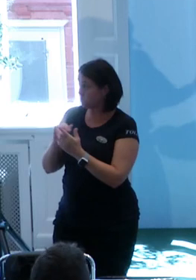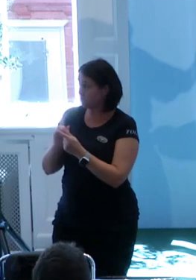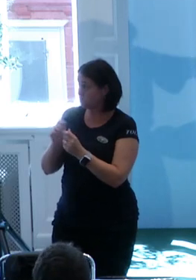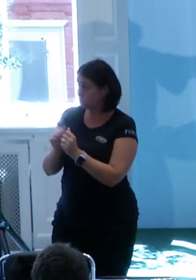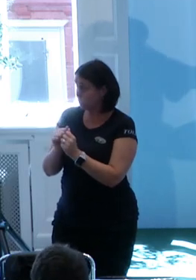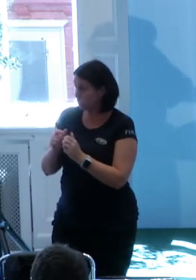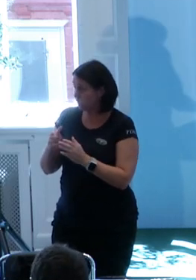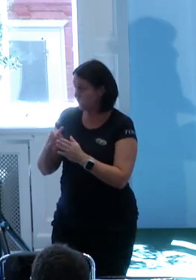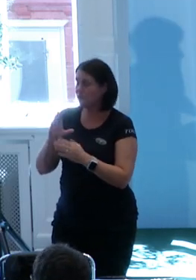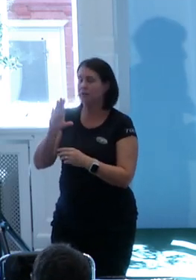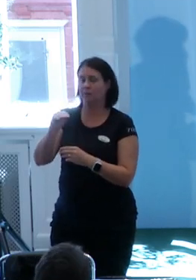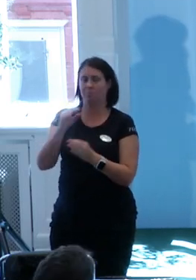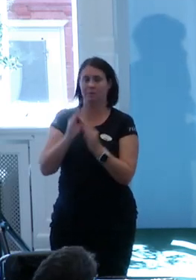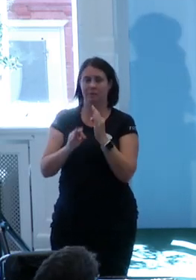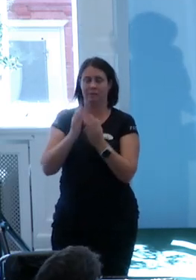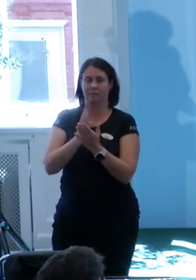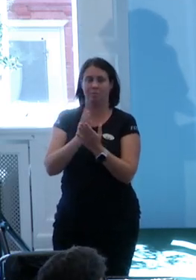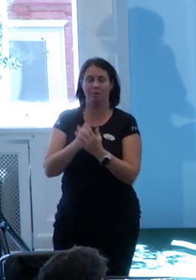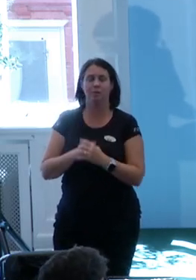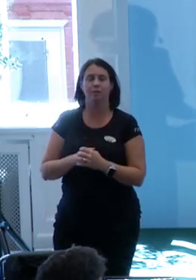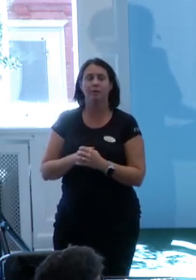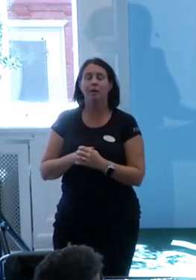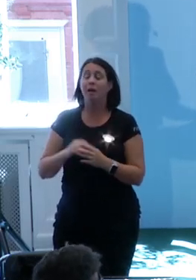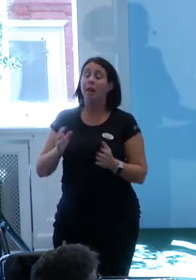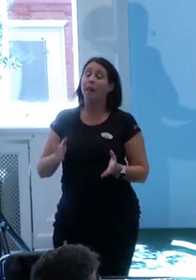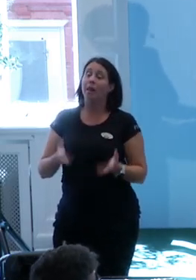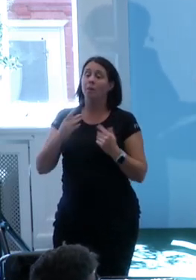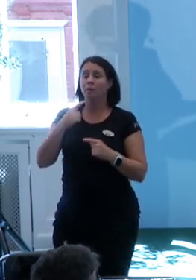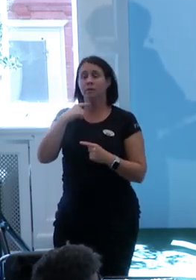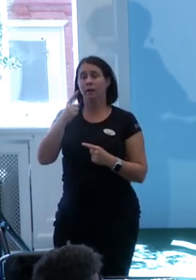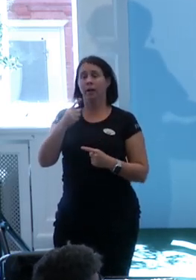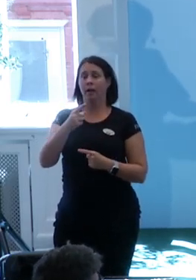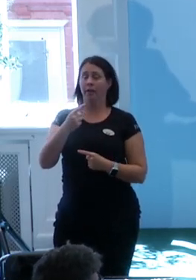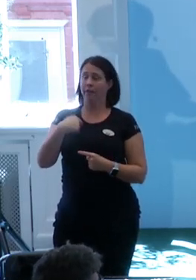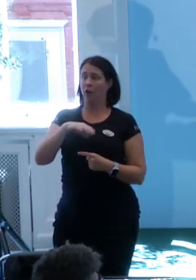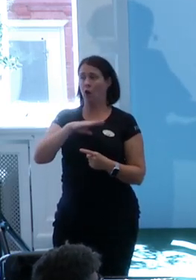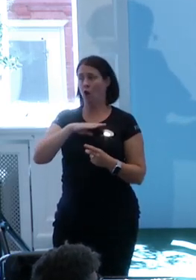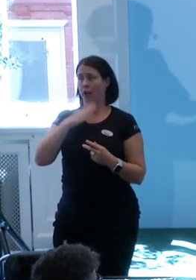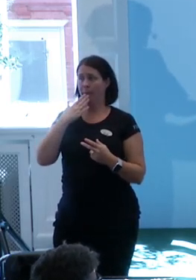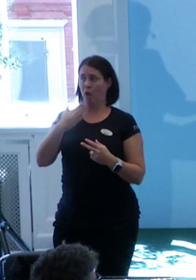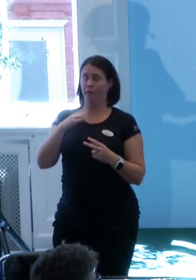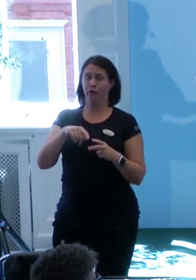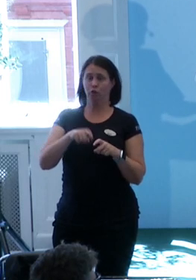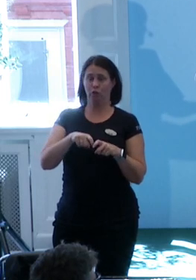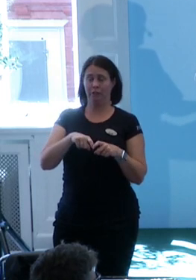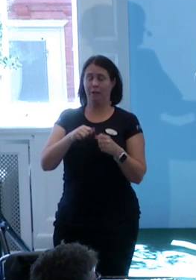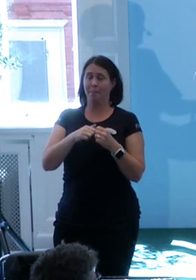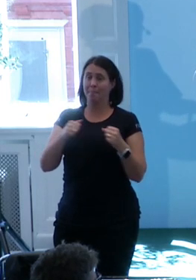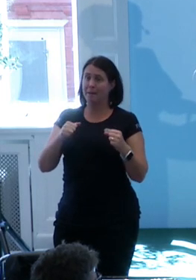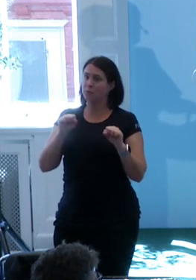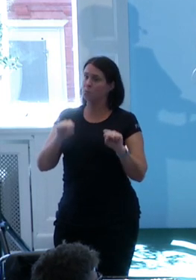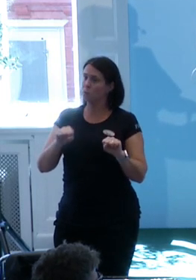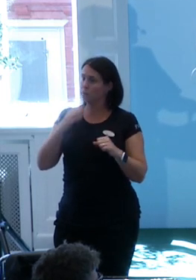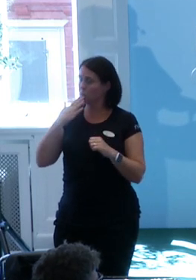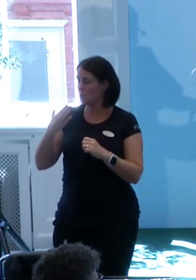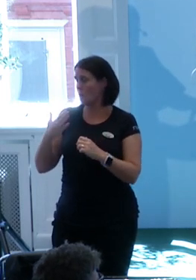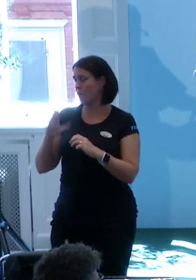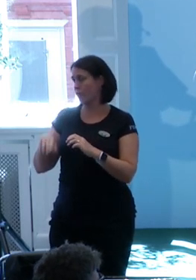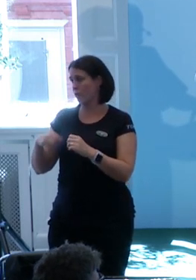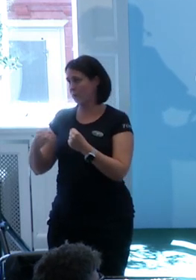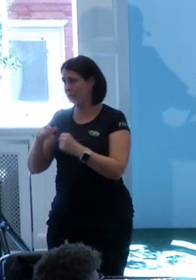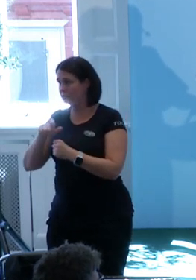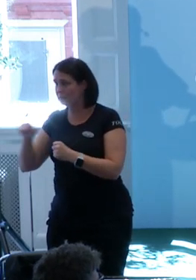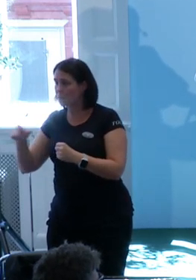det är faktiskt sant. Emma Berger. Det är ganska lätt att säga att man vill ha det ska vara bra för cyklisterna, men det ska ju också fortfarande vara bra för bilisterna och